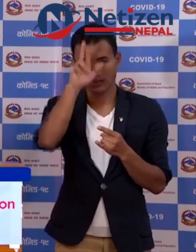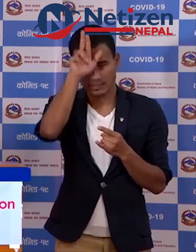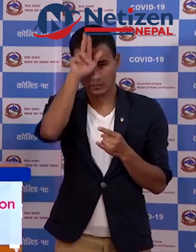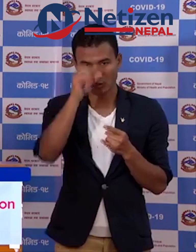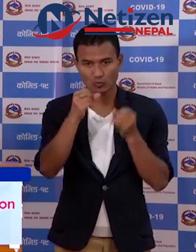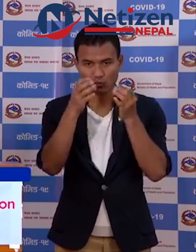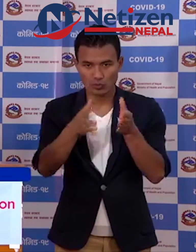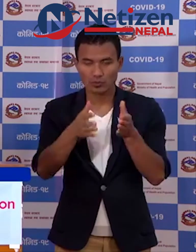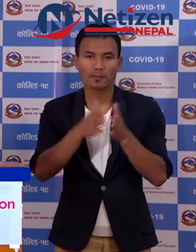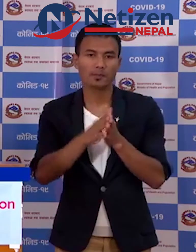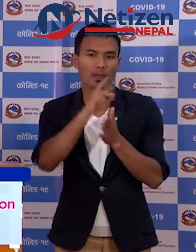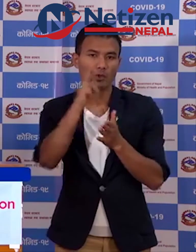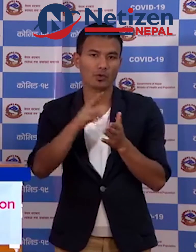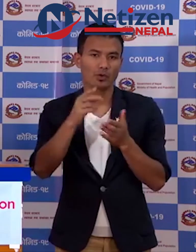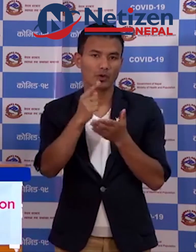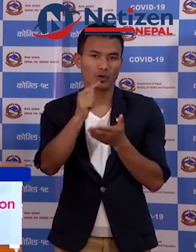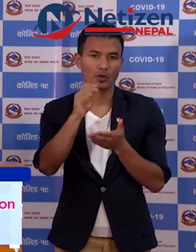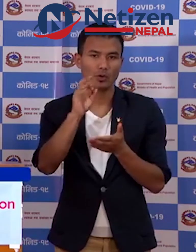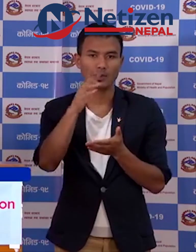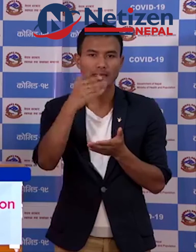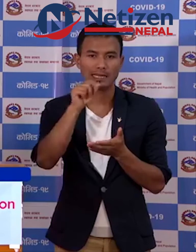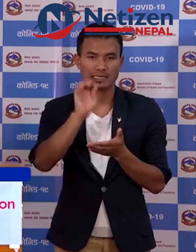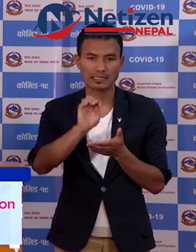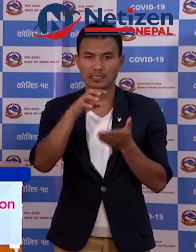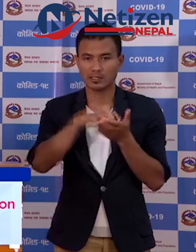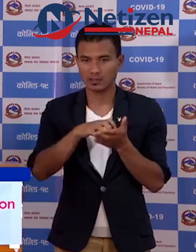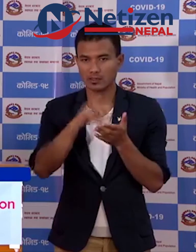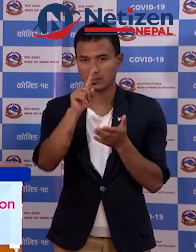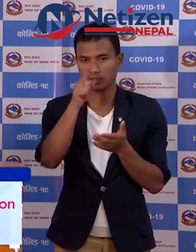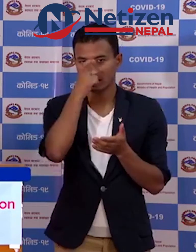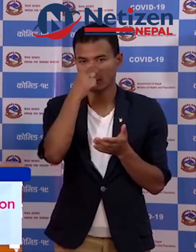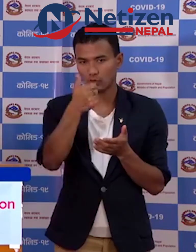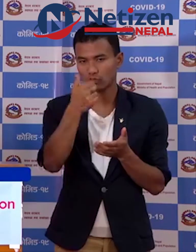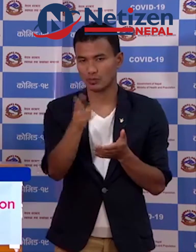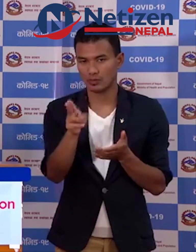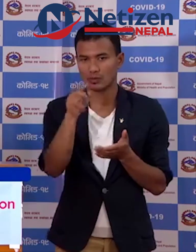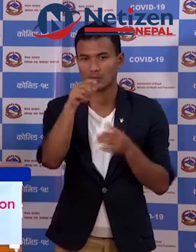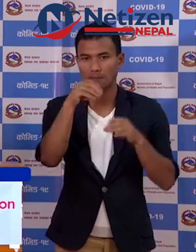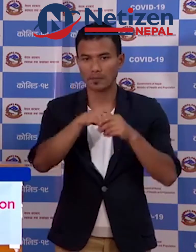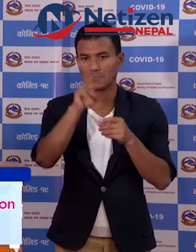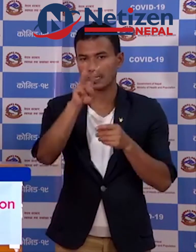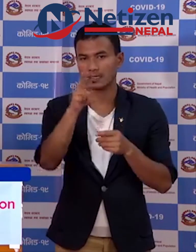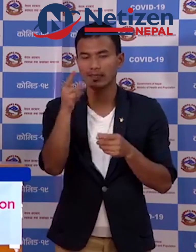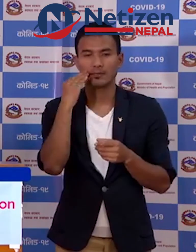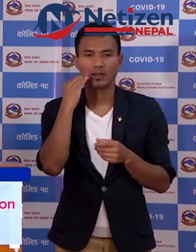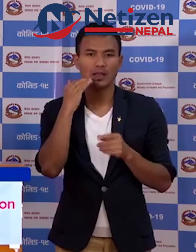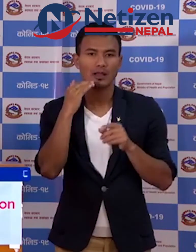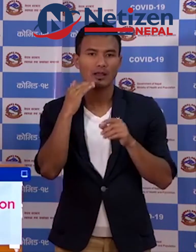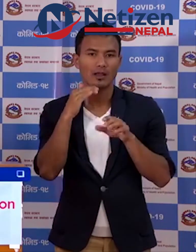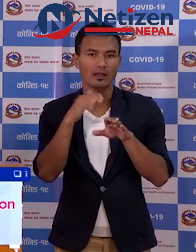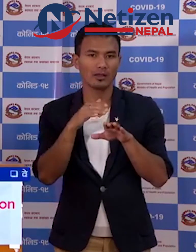ईश्वरपुर र कविलास क्वारेन्टिनमा 106 जना, त्यसमध्ये 3 जना महिला